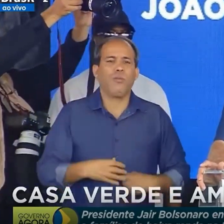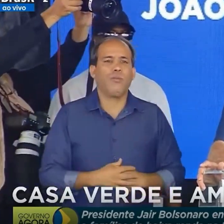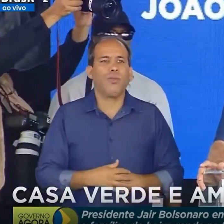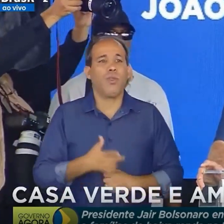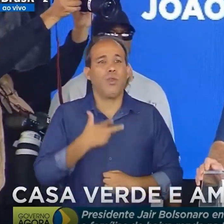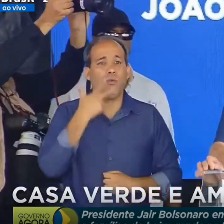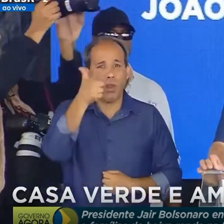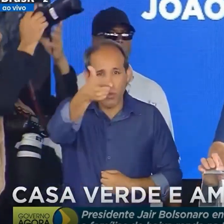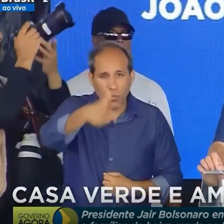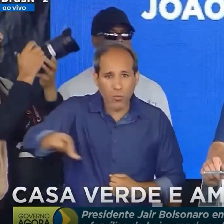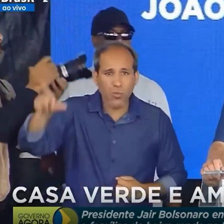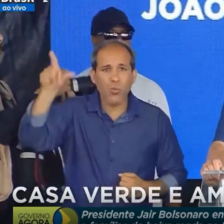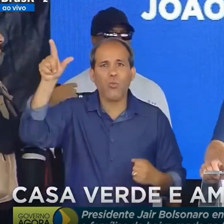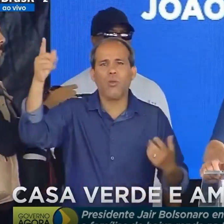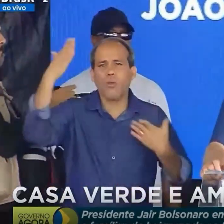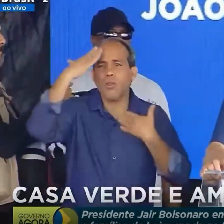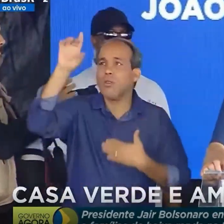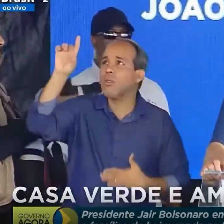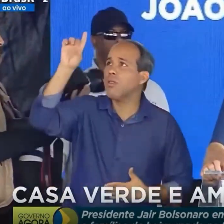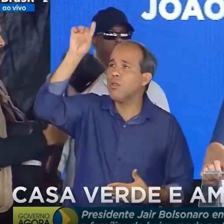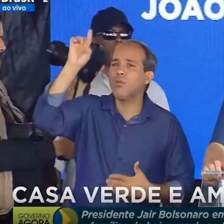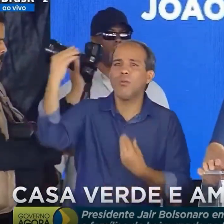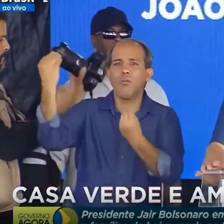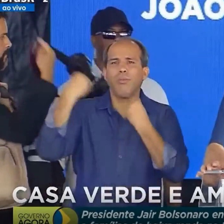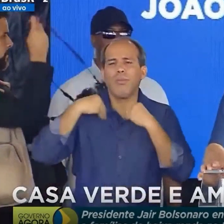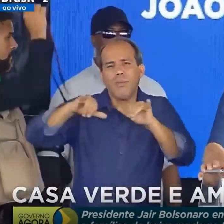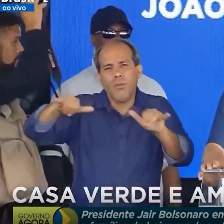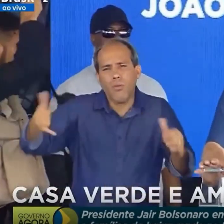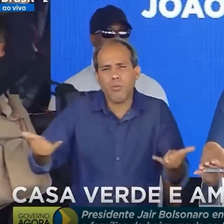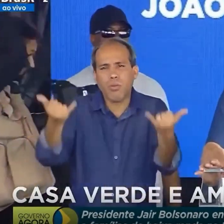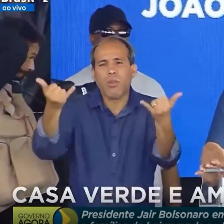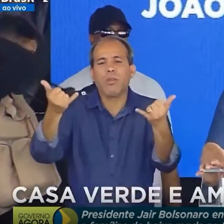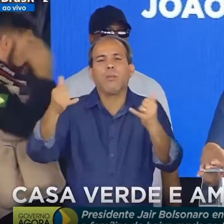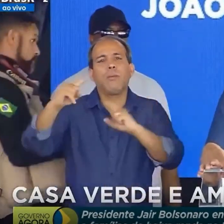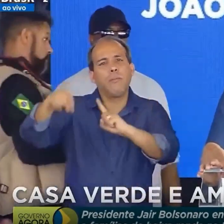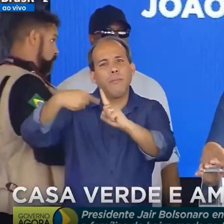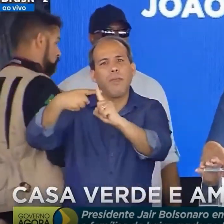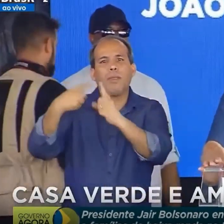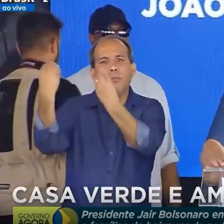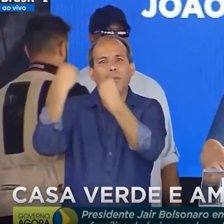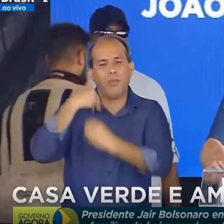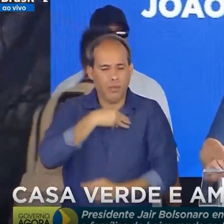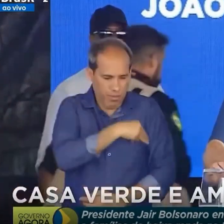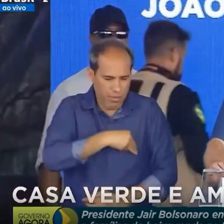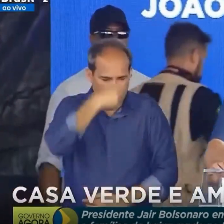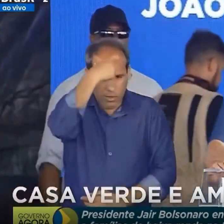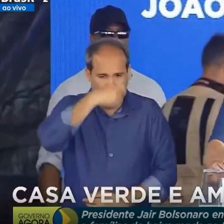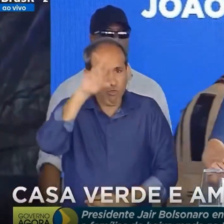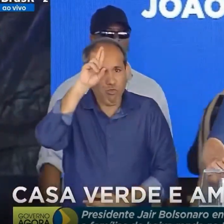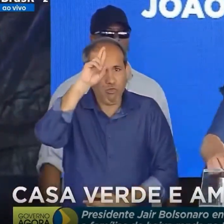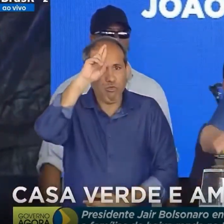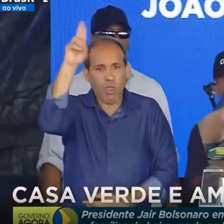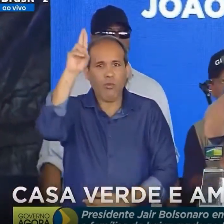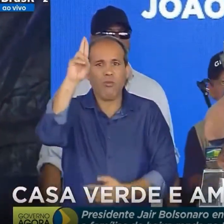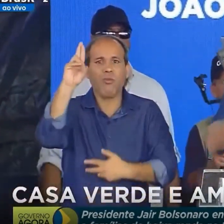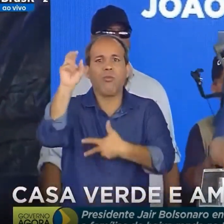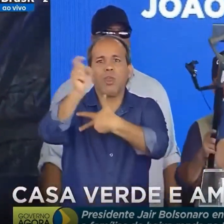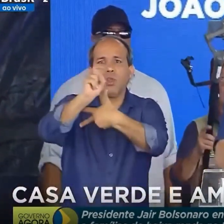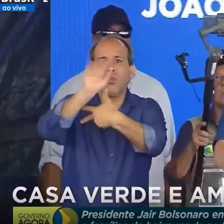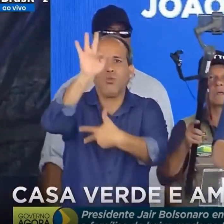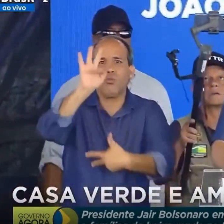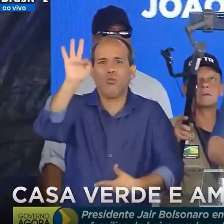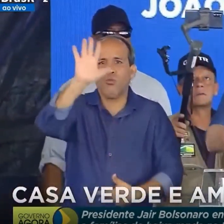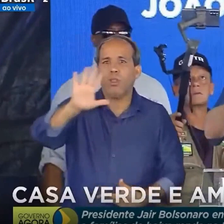Mais uma vez, agradeço a Deus pela oportunidade e pela missão de estar à frente do Executivo Federal.